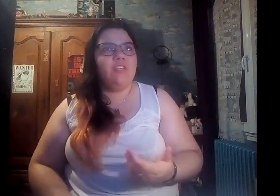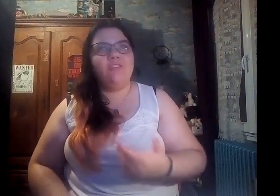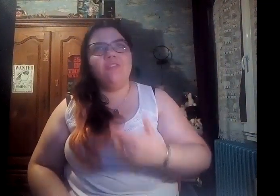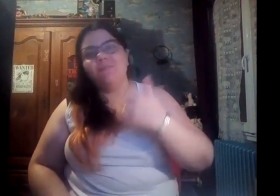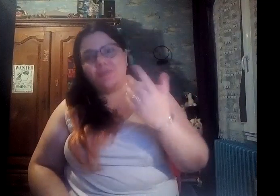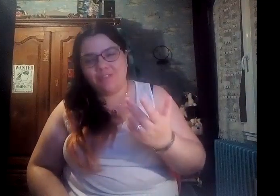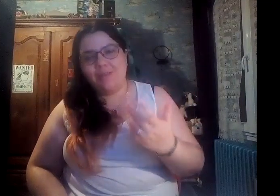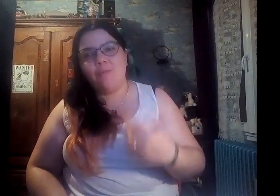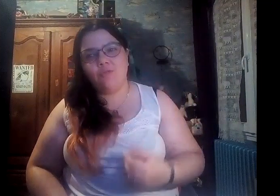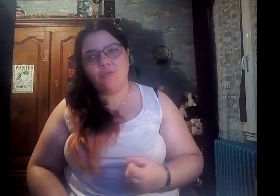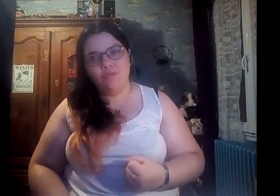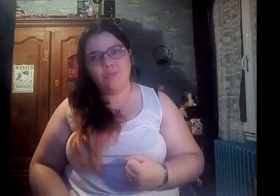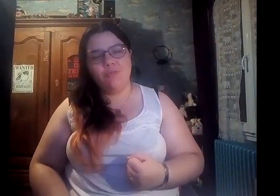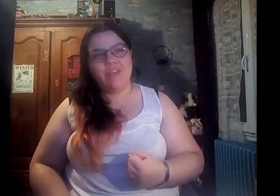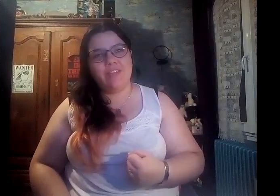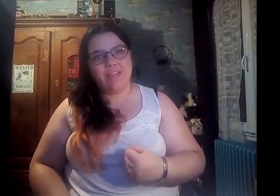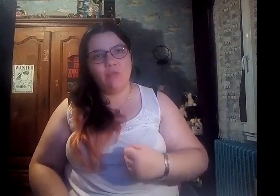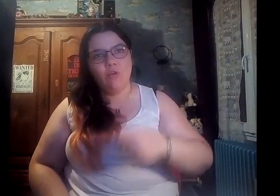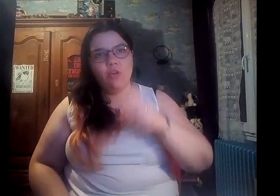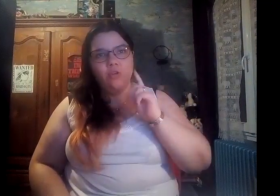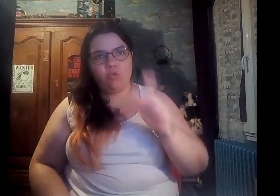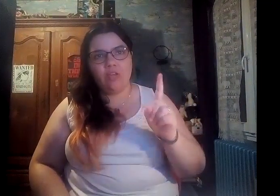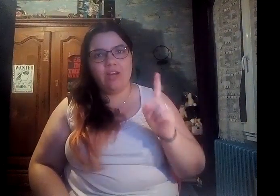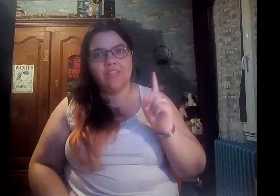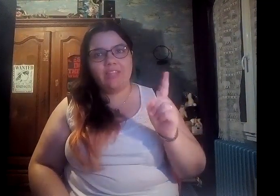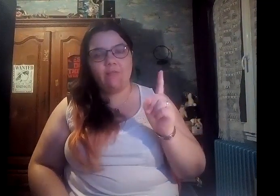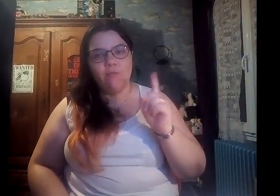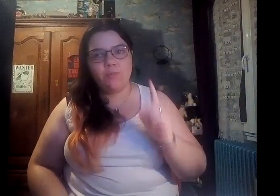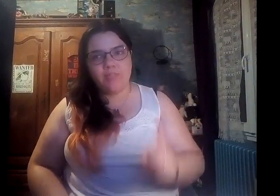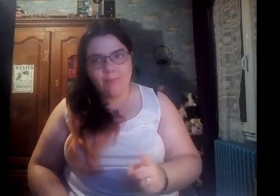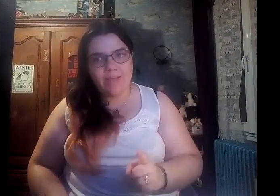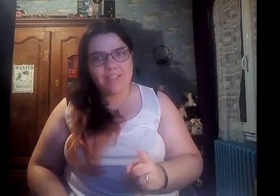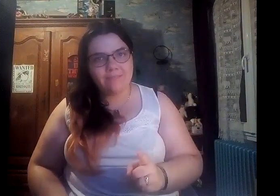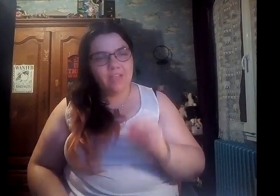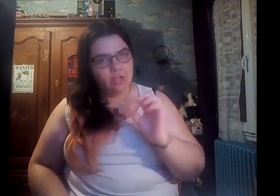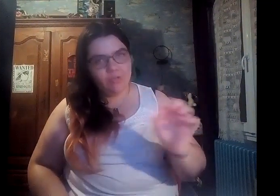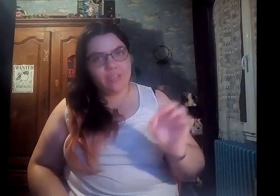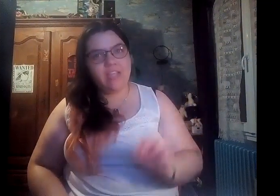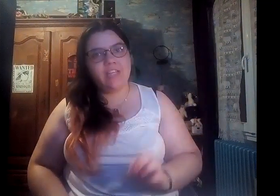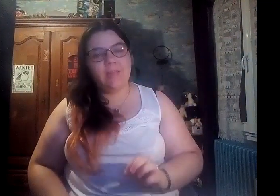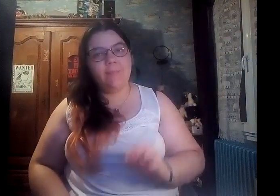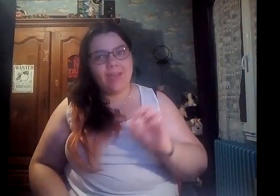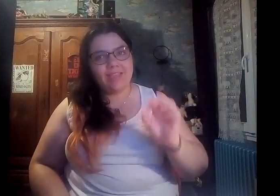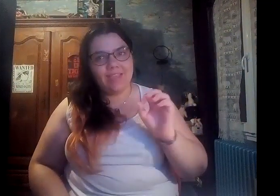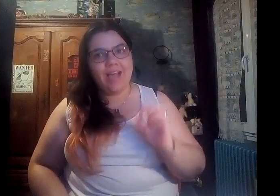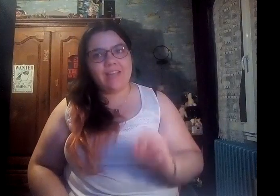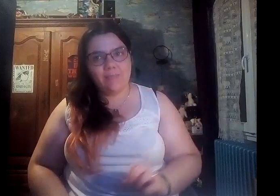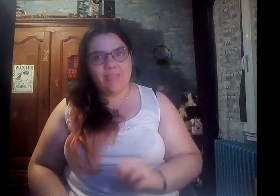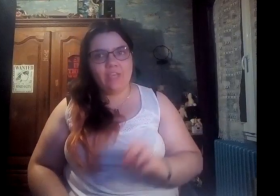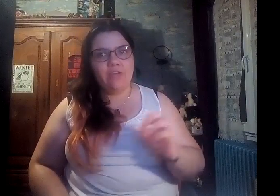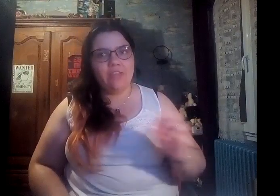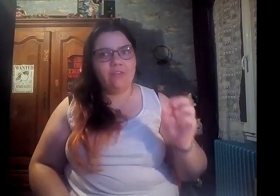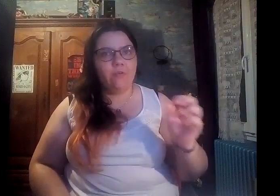que potentiellement tous les bouquins étaient canon en tout cas les terres from the pizza plex je vous ai dit que j'étais prête à accepter que l'État